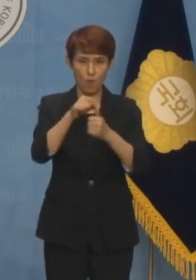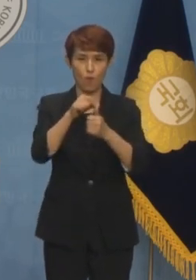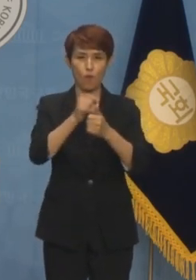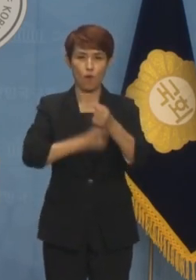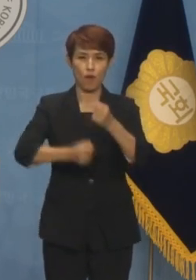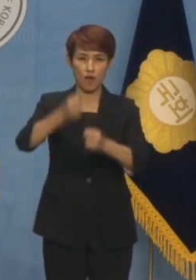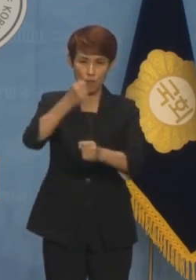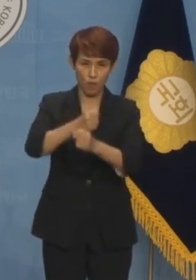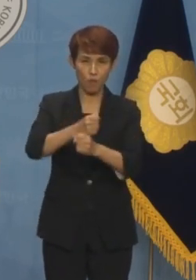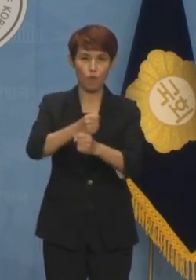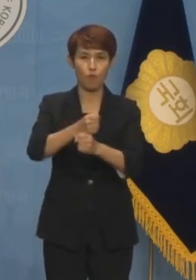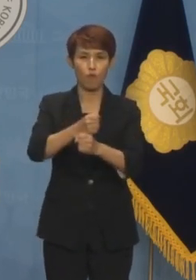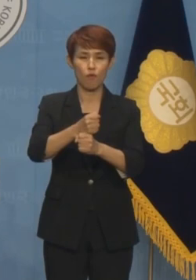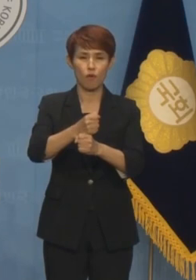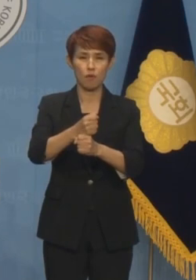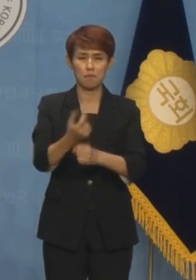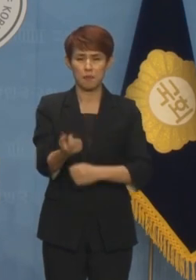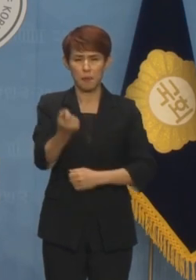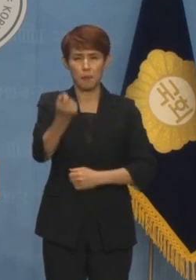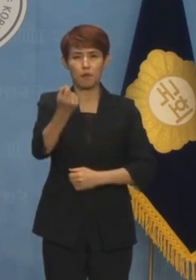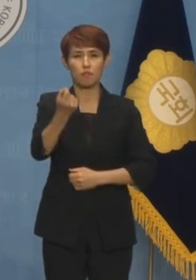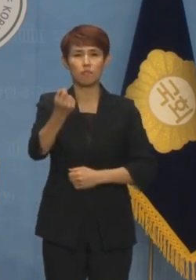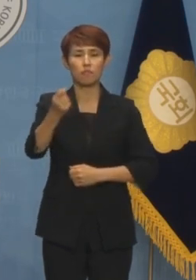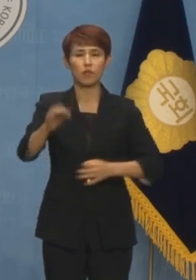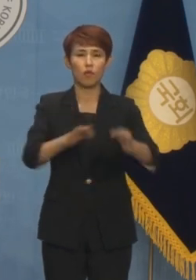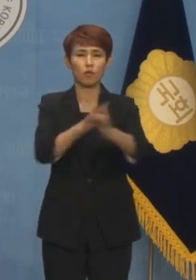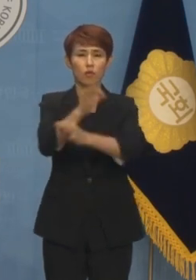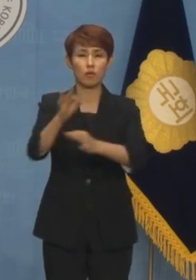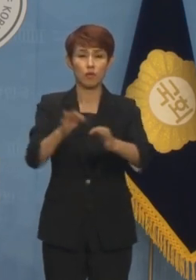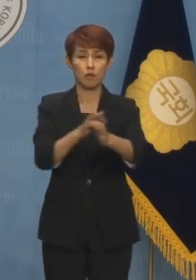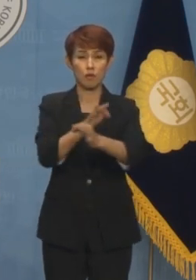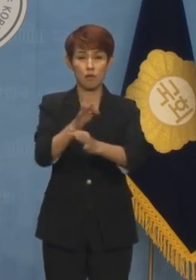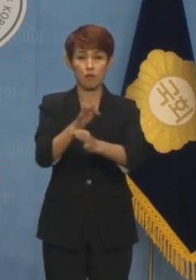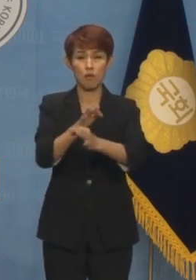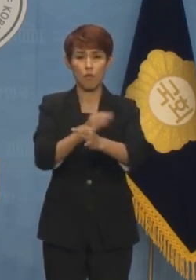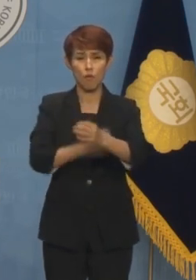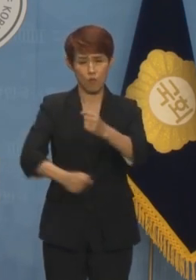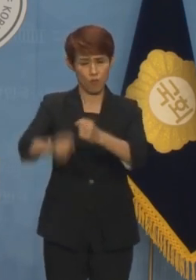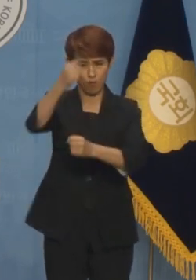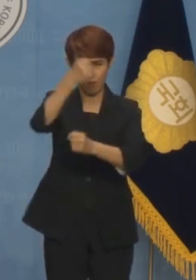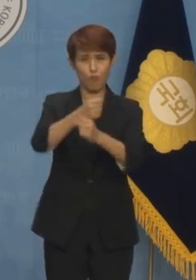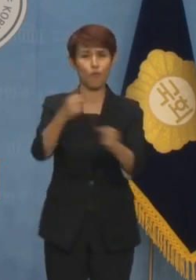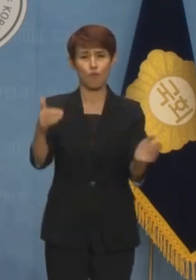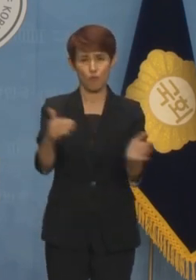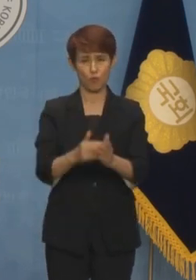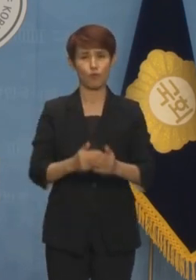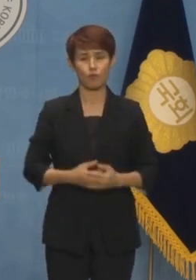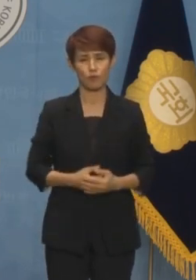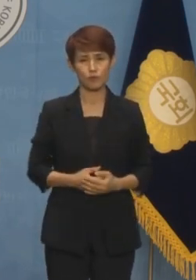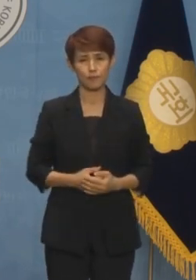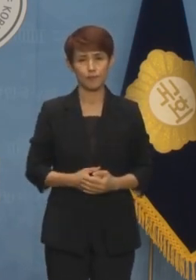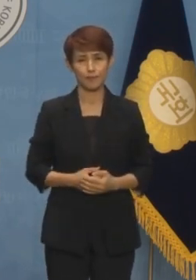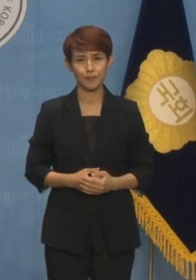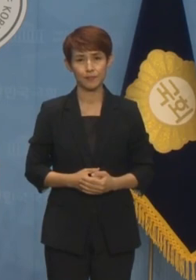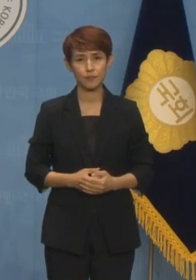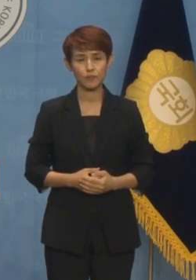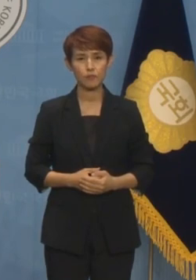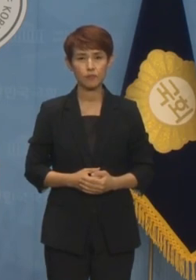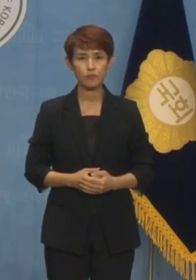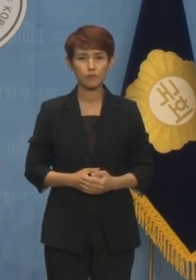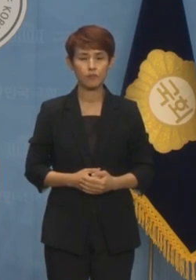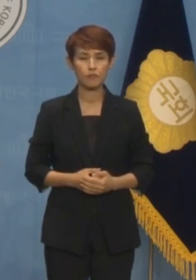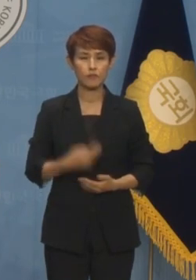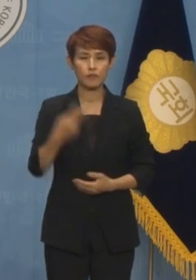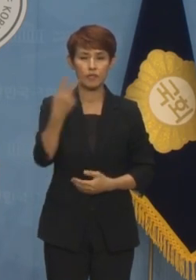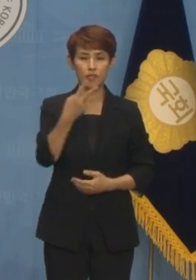개선 등과 같은 신속한 경제 회복을 이루어냈었습니다. 그리고